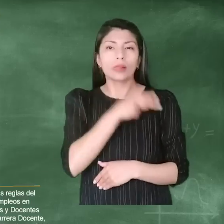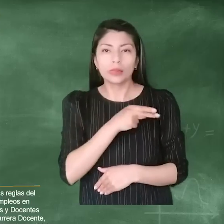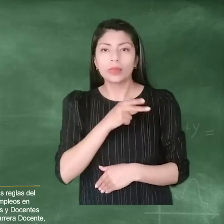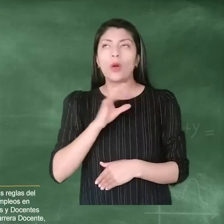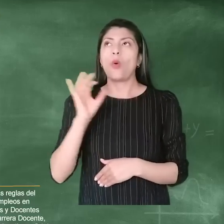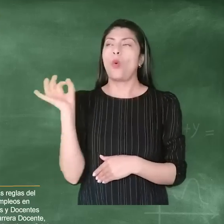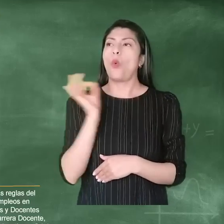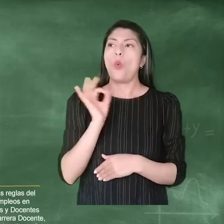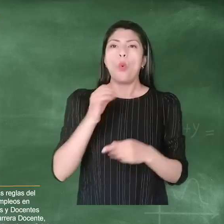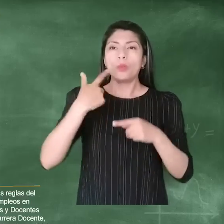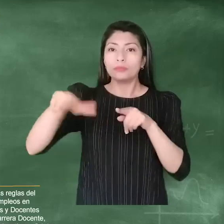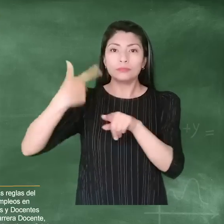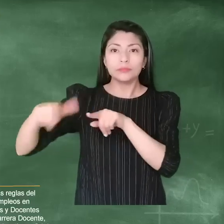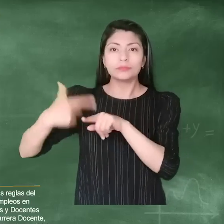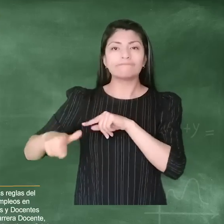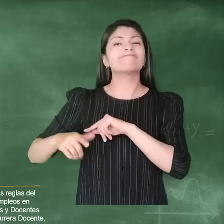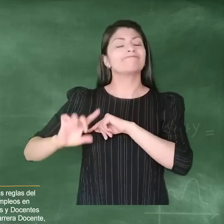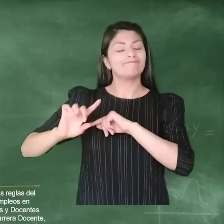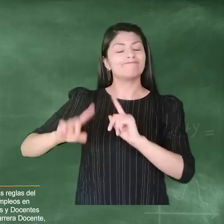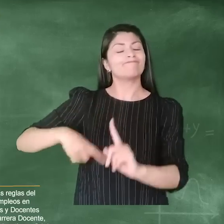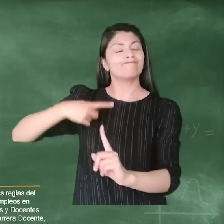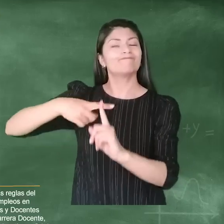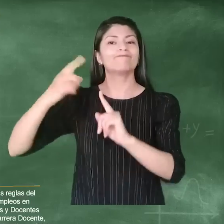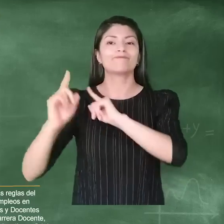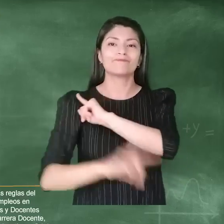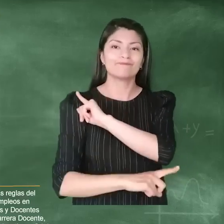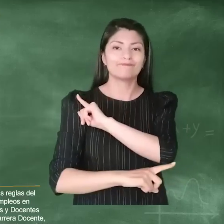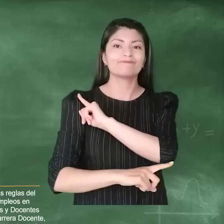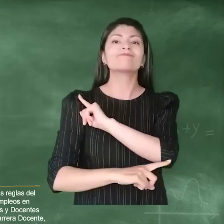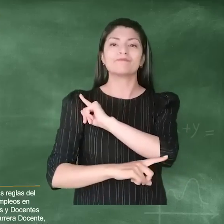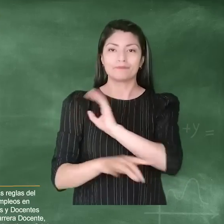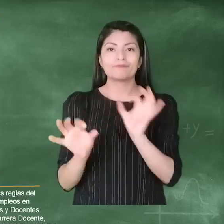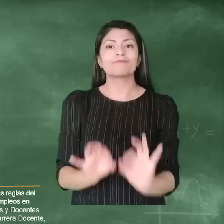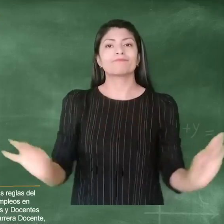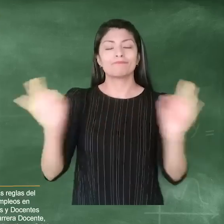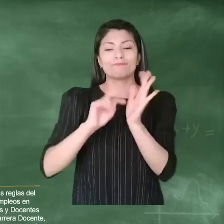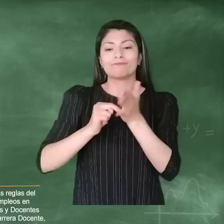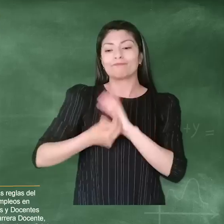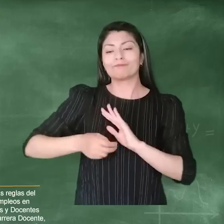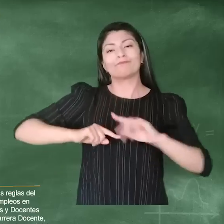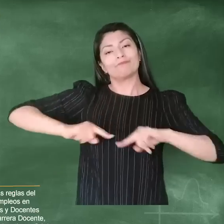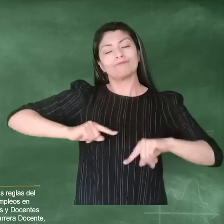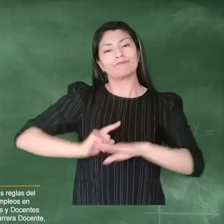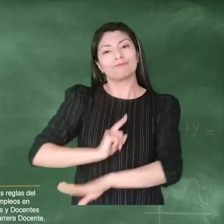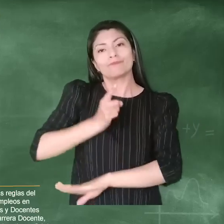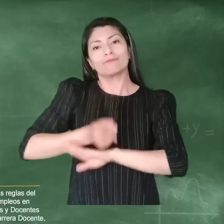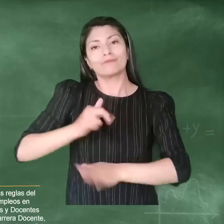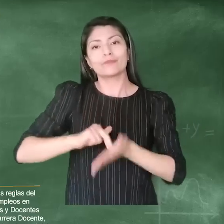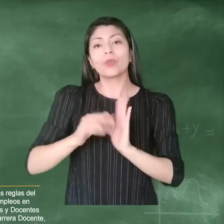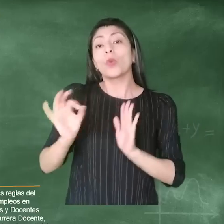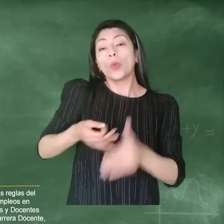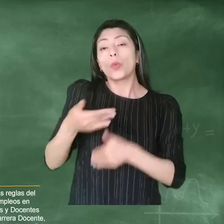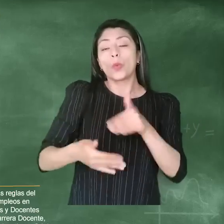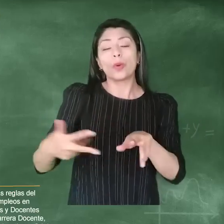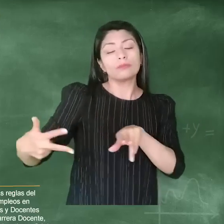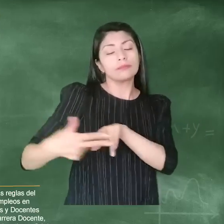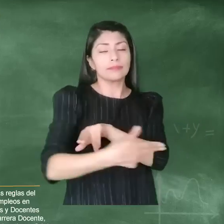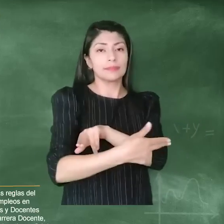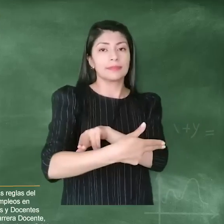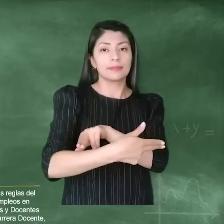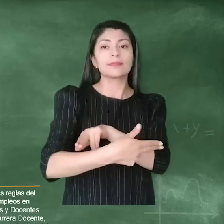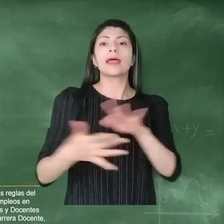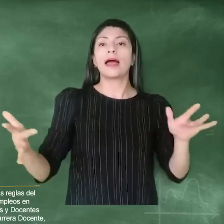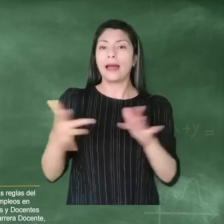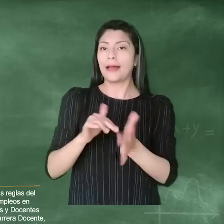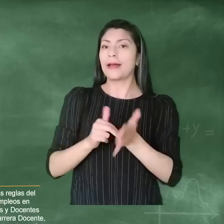pruebas, o intento de fraude, podrá conllevar a las sanciones legales o administrativas a que haya lugar, o a la